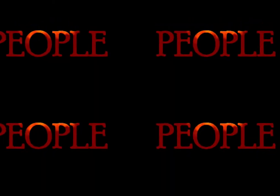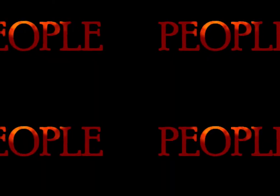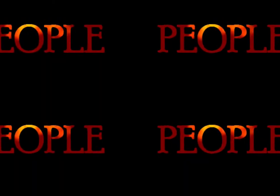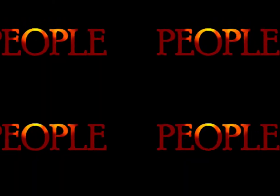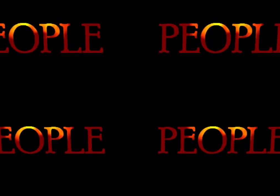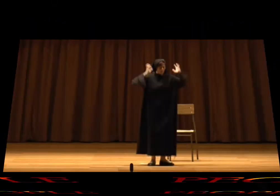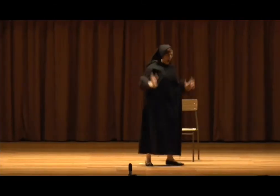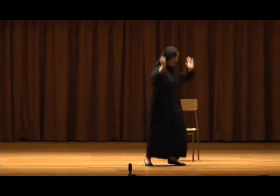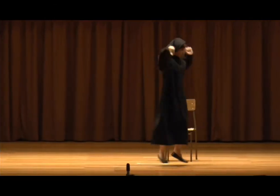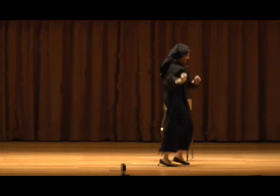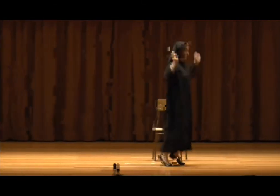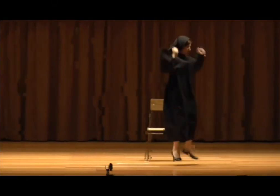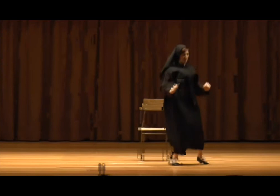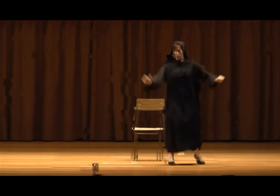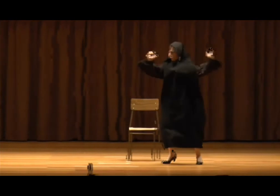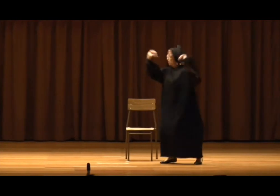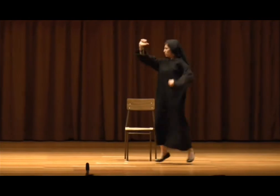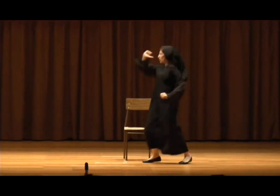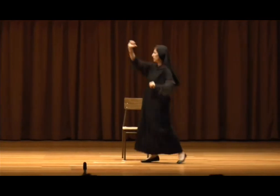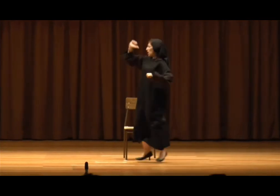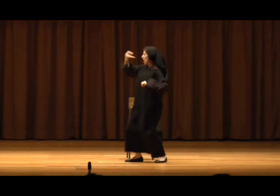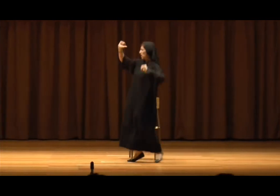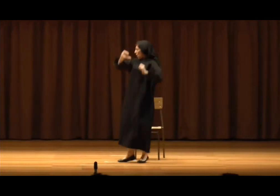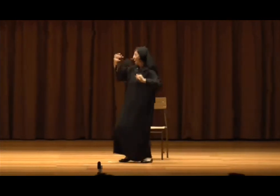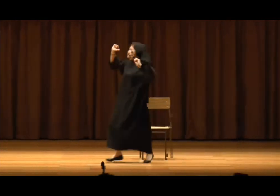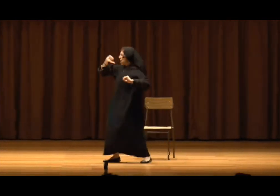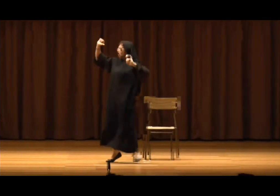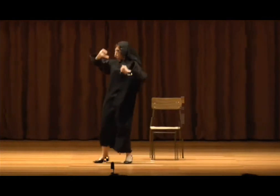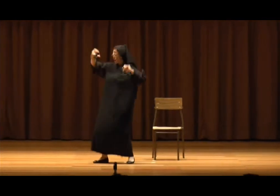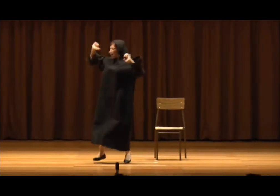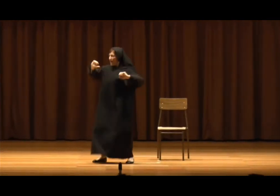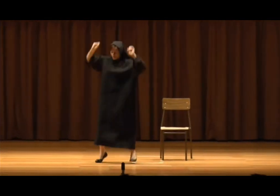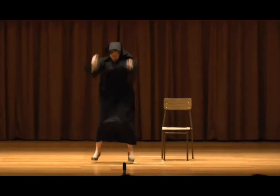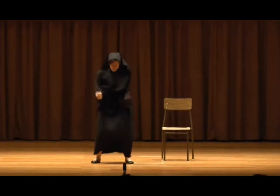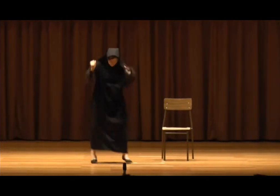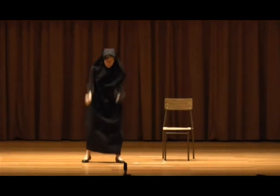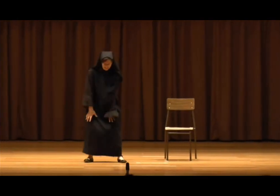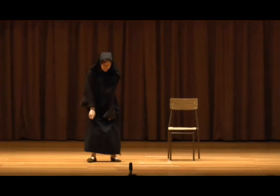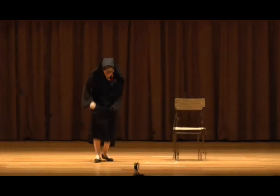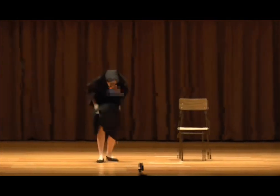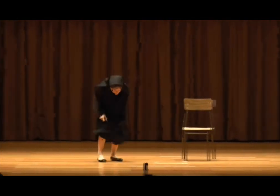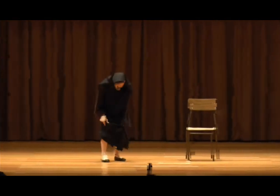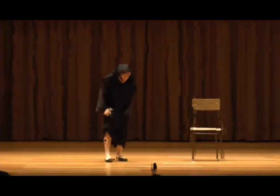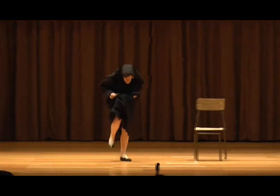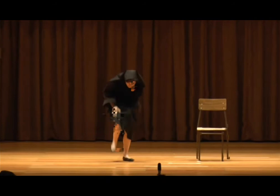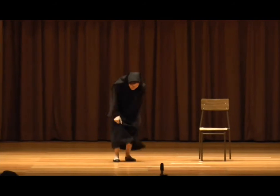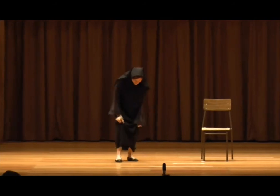E poi ci sbranziamo di rosso e di nero! Vazziglia, stiamolone del cazzo